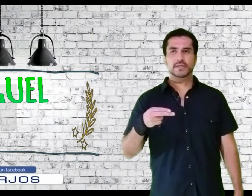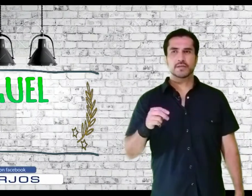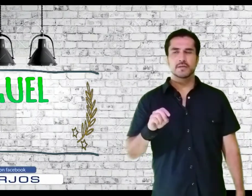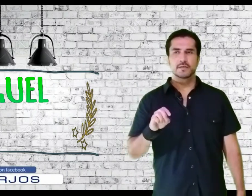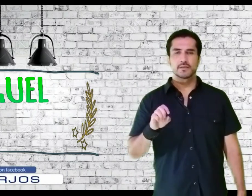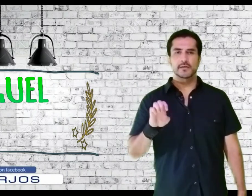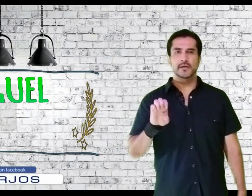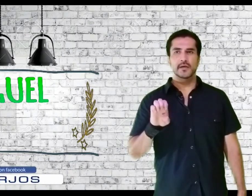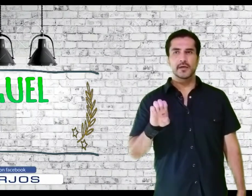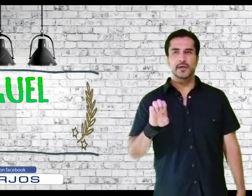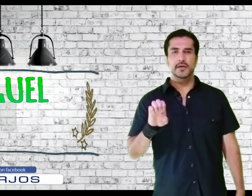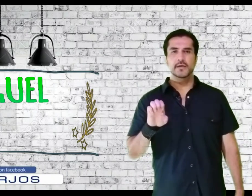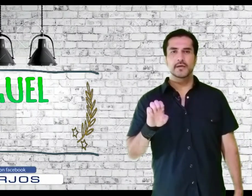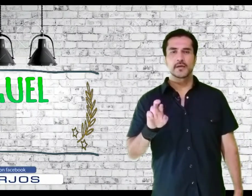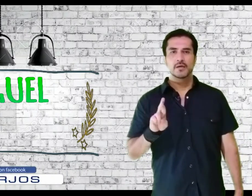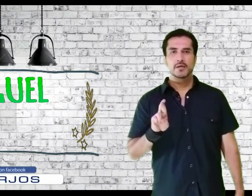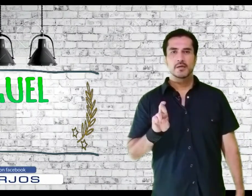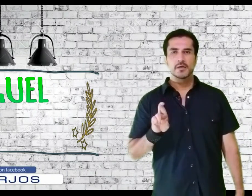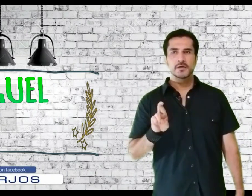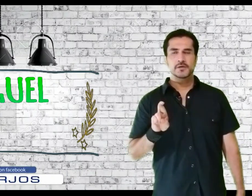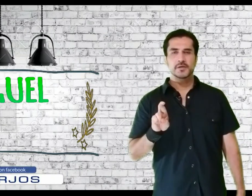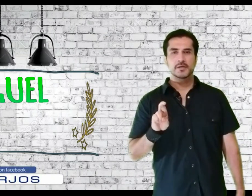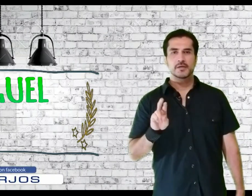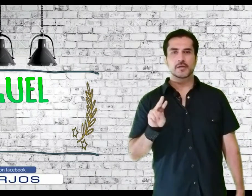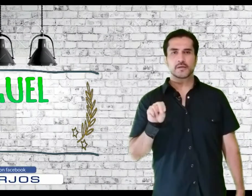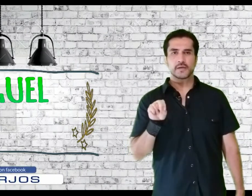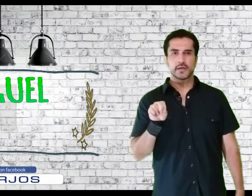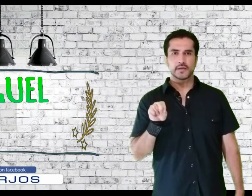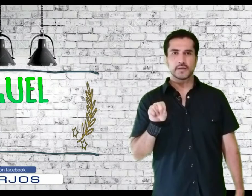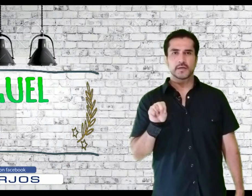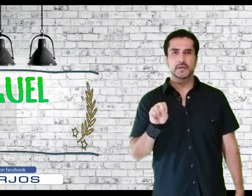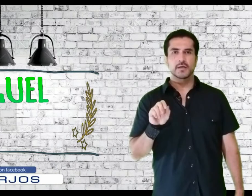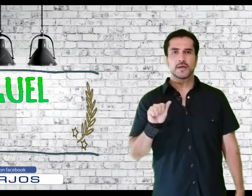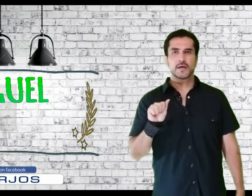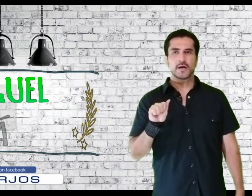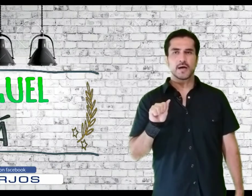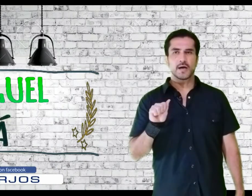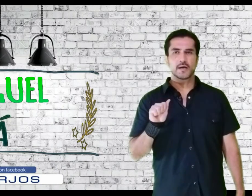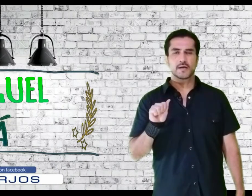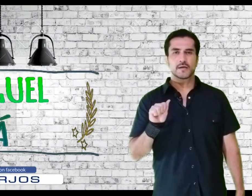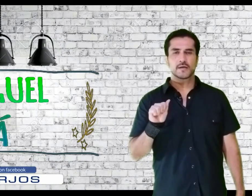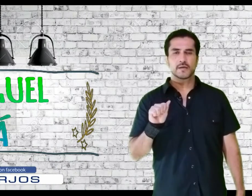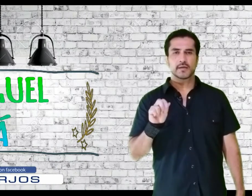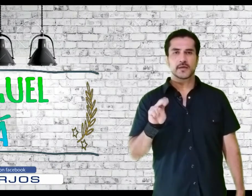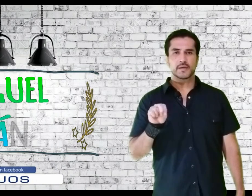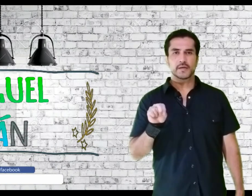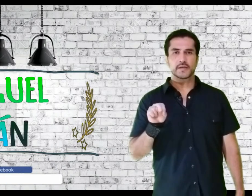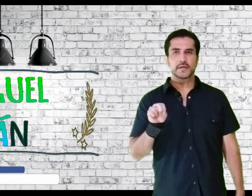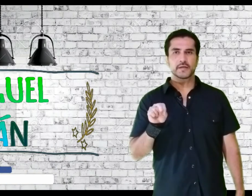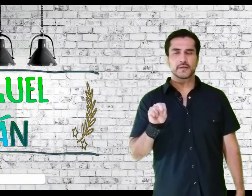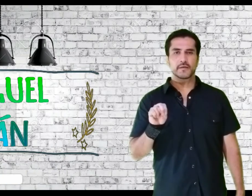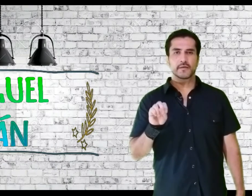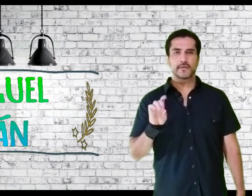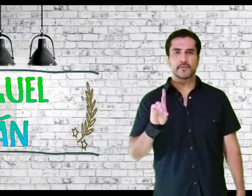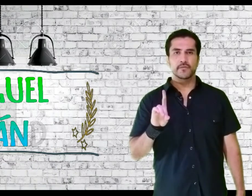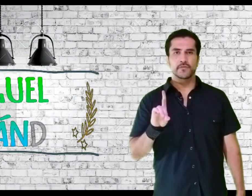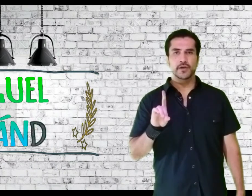H, E, R, N, A, N,